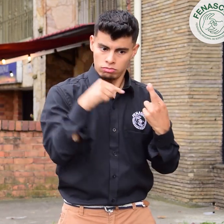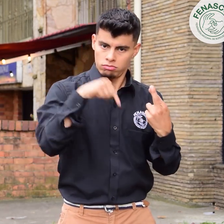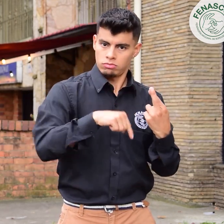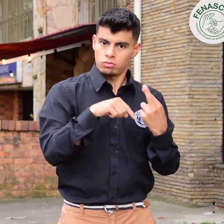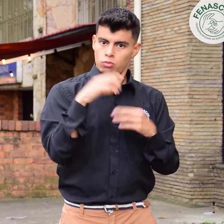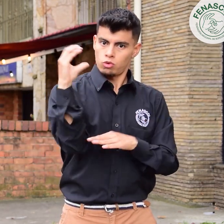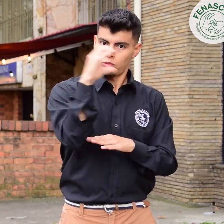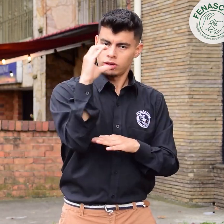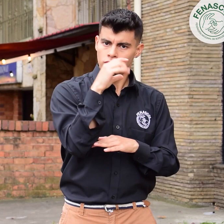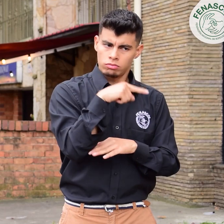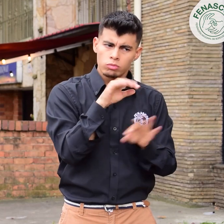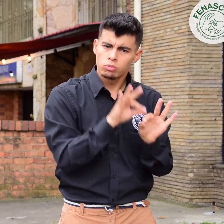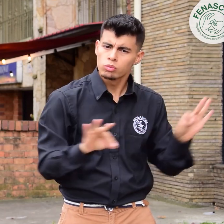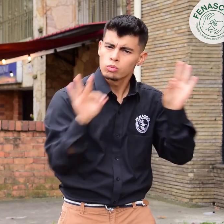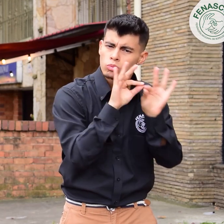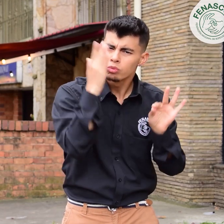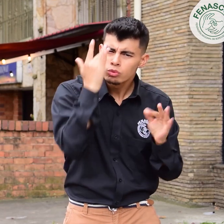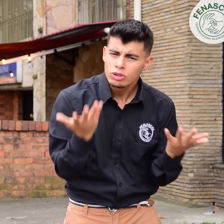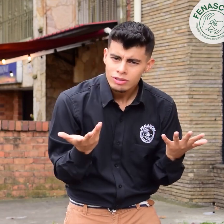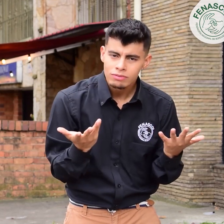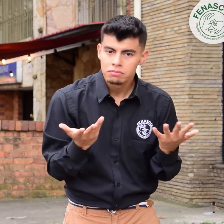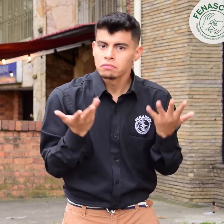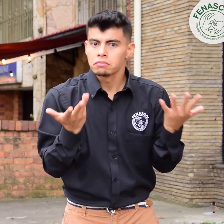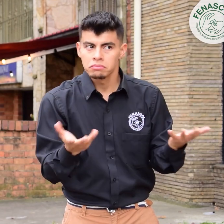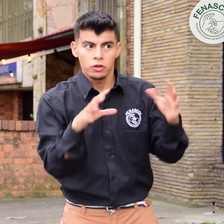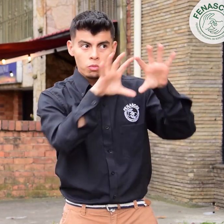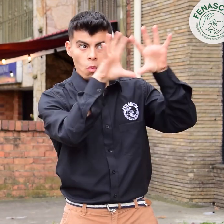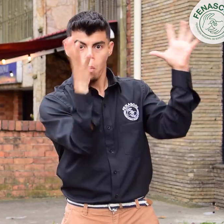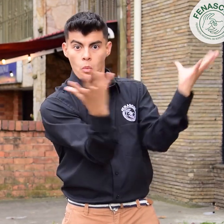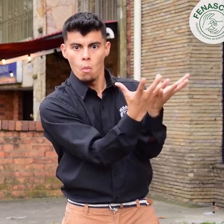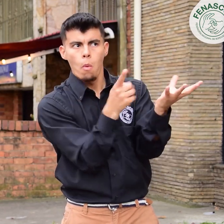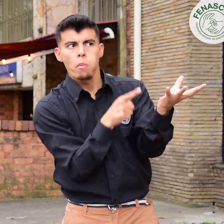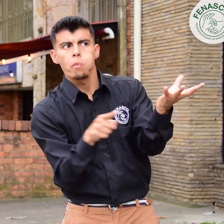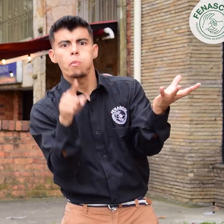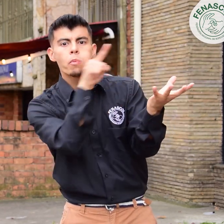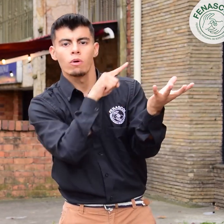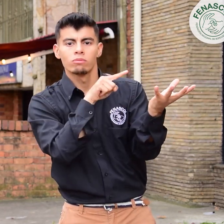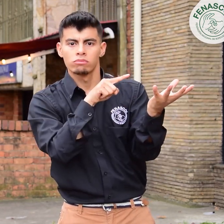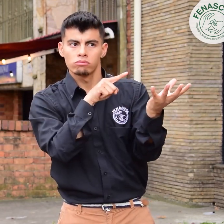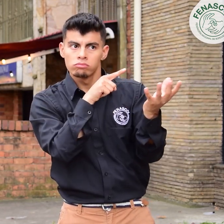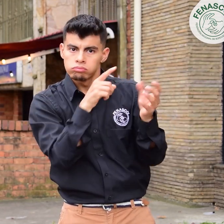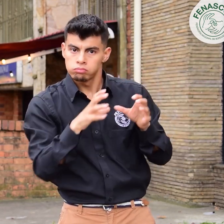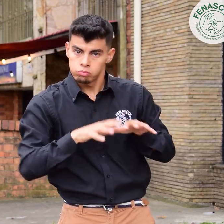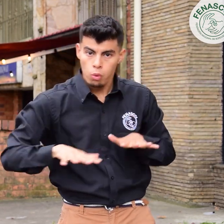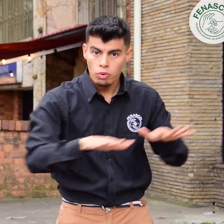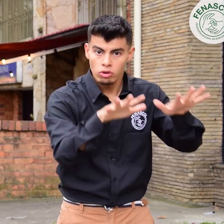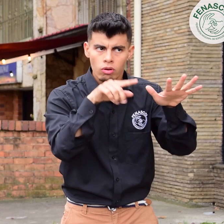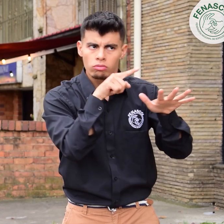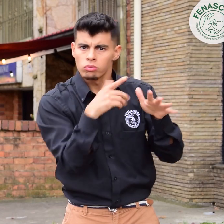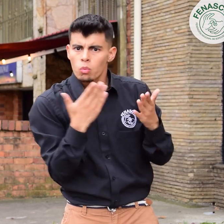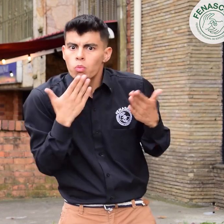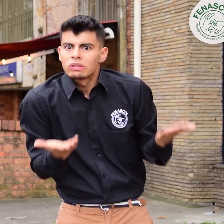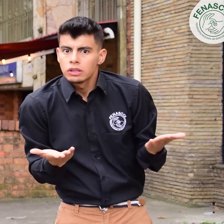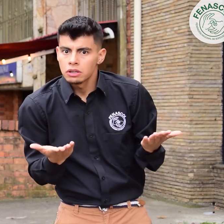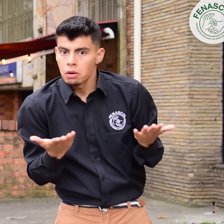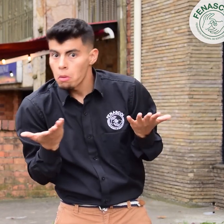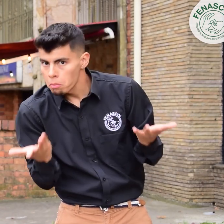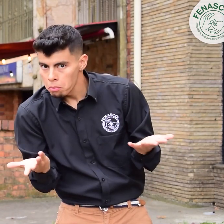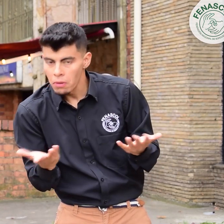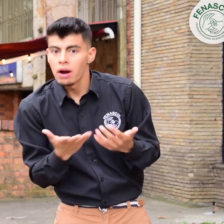hagan la reunión de su junta directiva aquí en Colombia y cómo va el movimiento asociativo